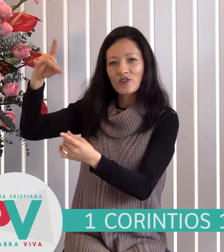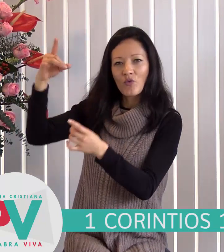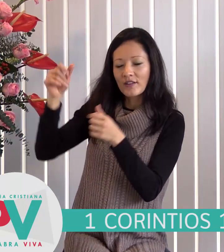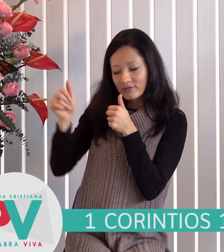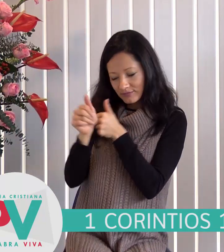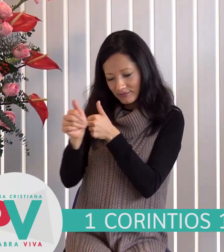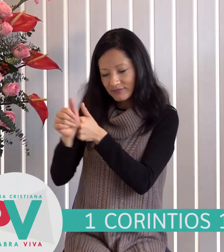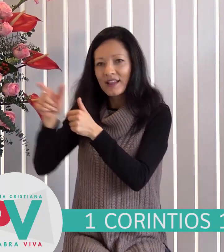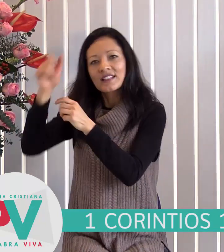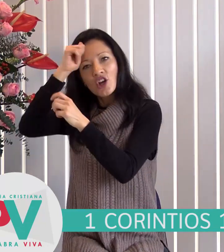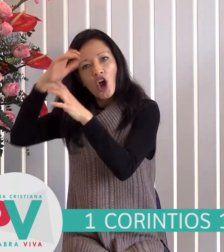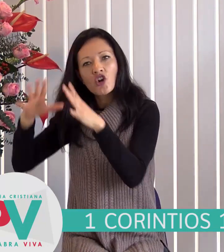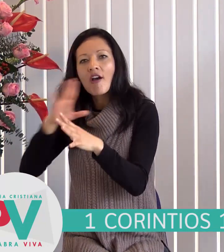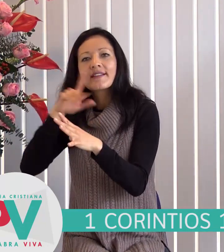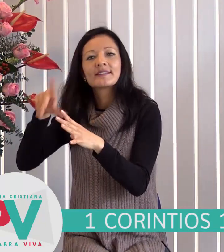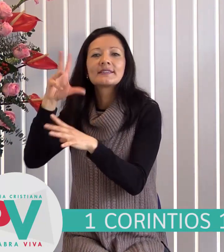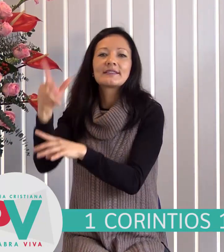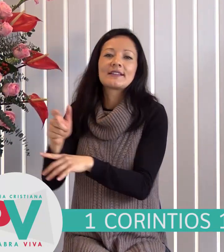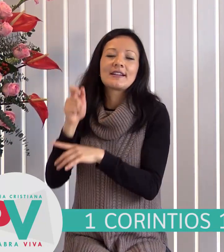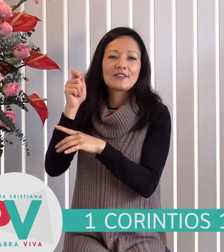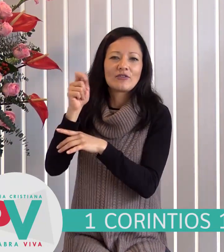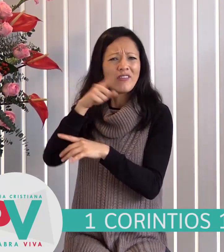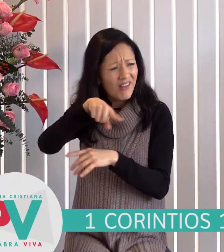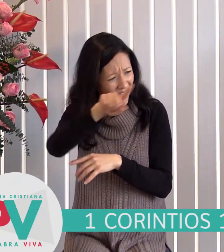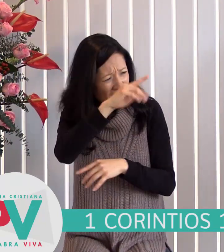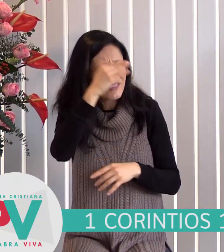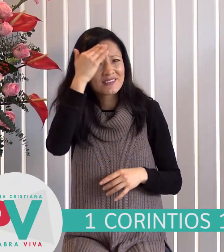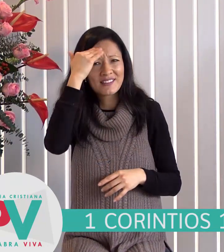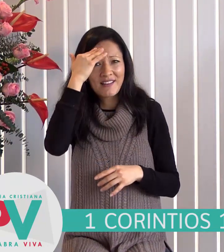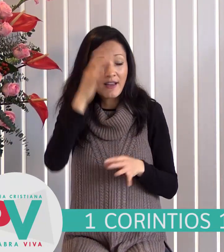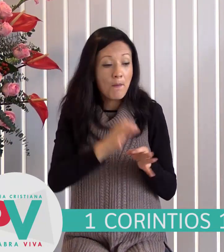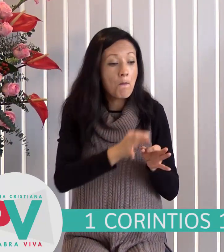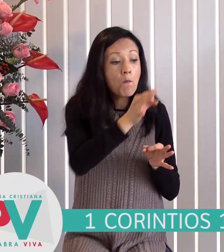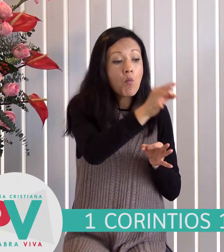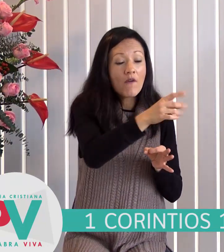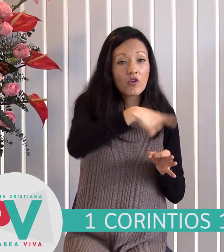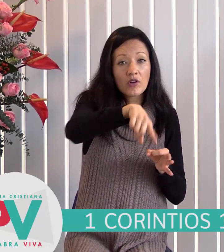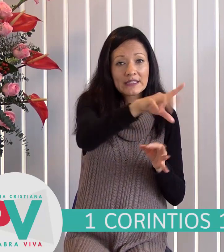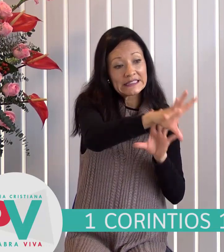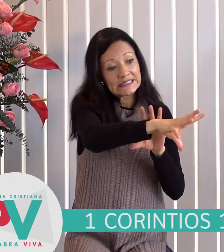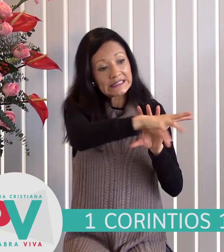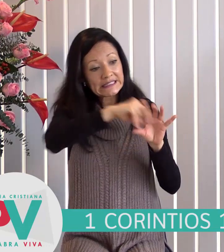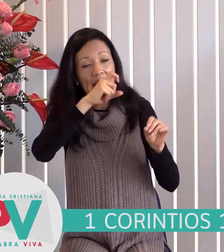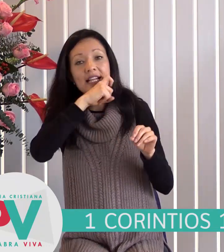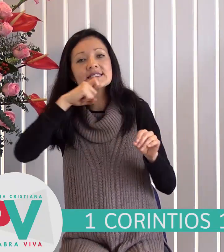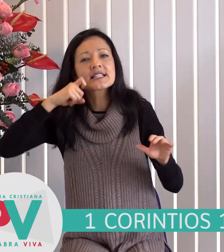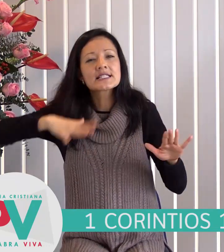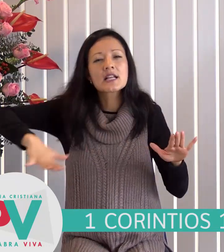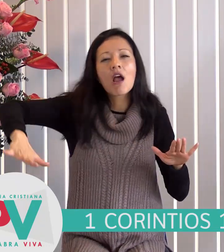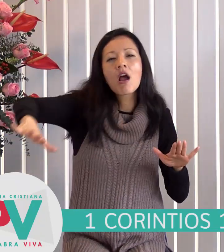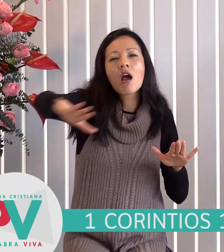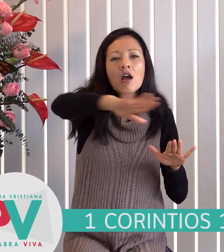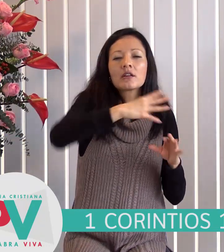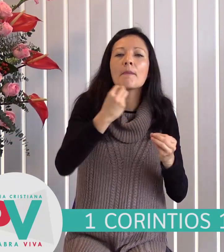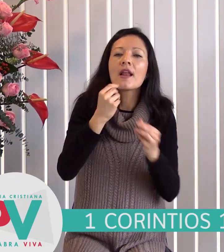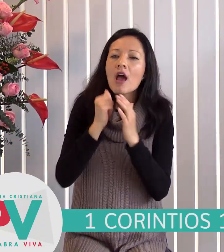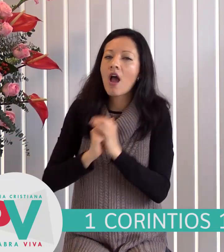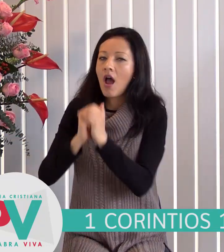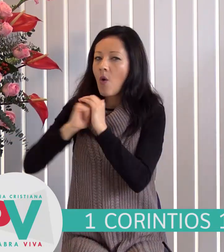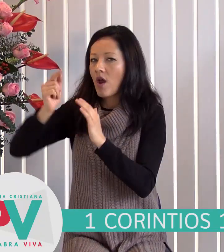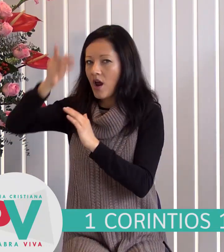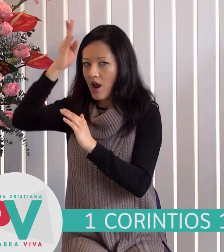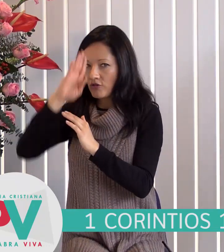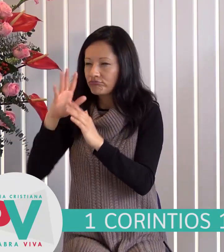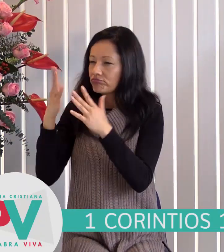la roca era Cristo. Ustedes saben, cuando el pueblo fue sacado al desierto para adorar a Dios, para servirle, para